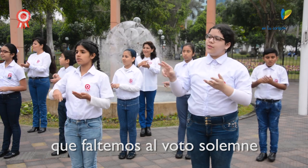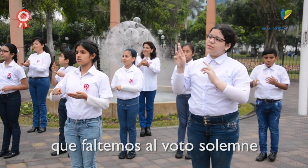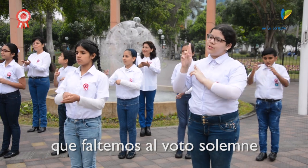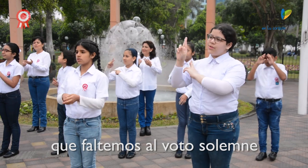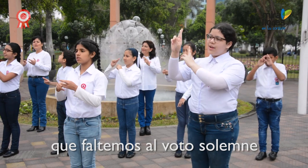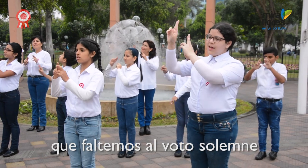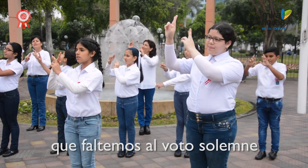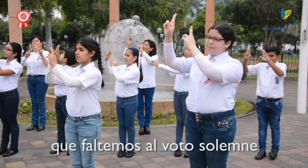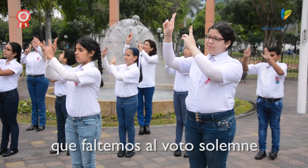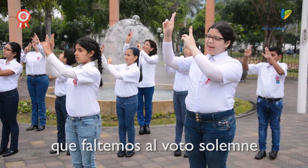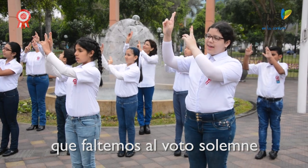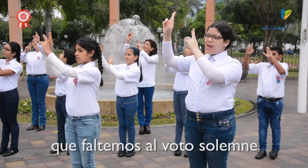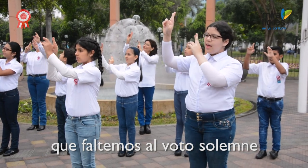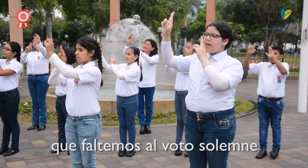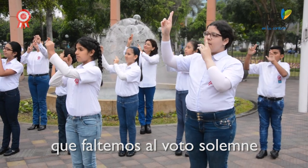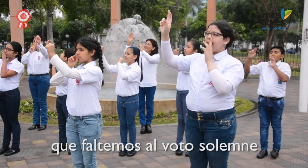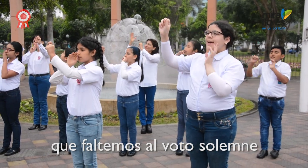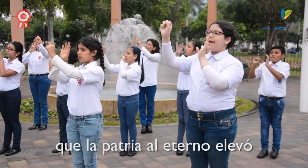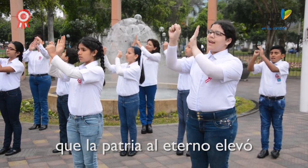que